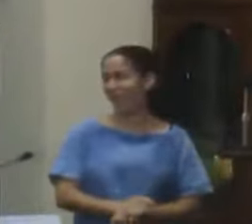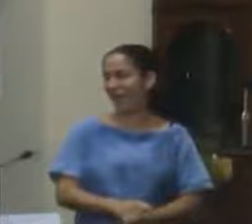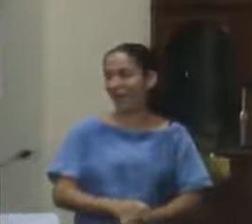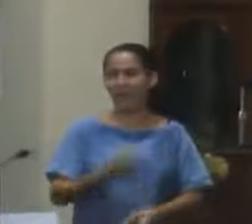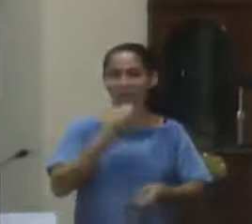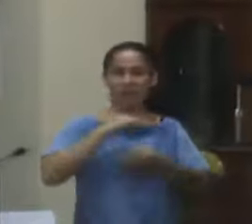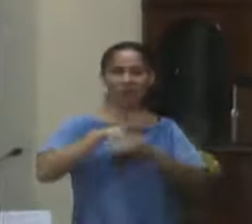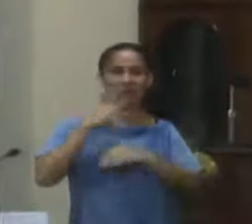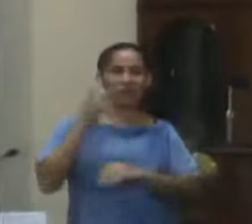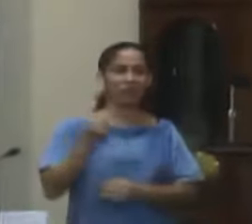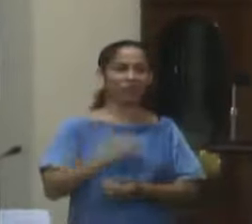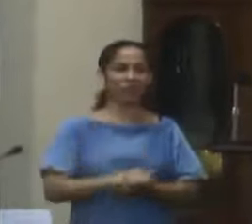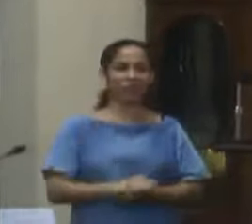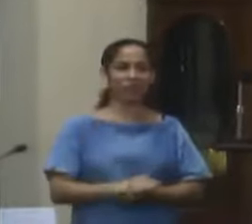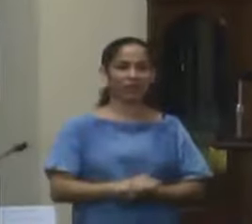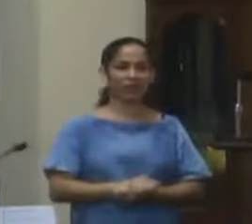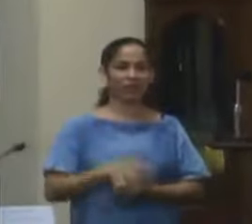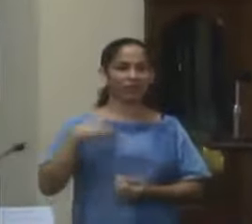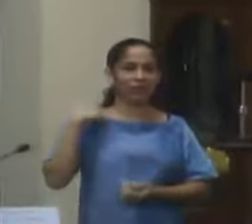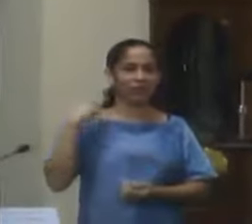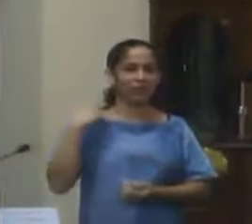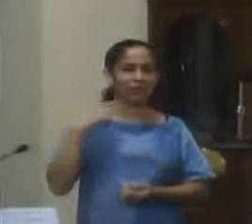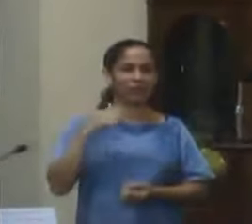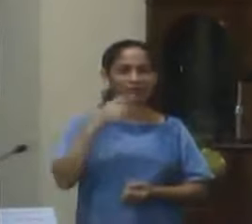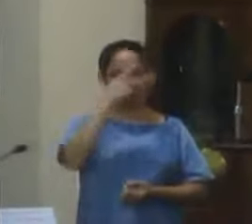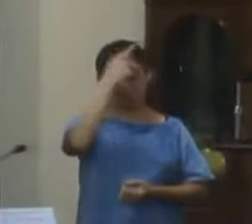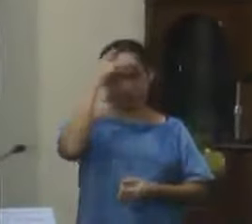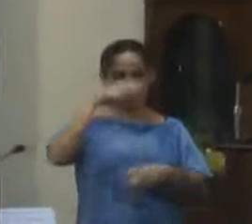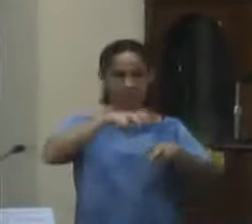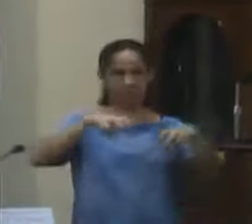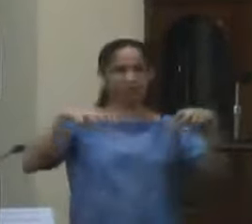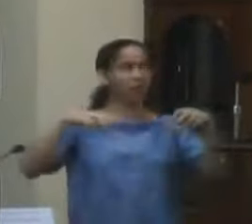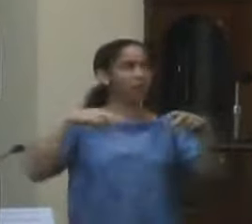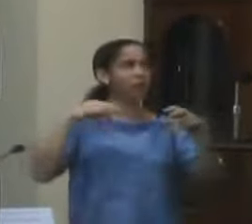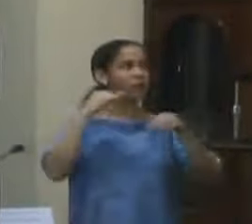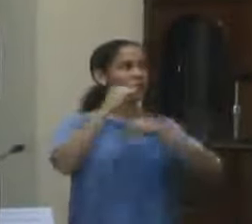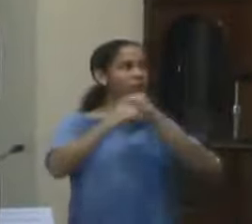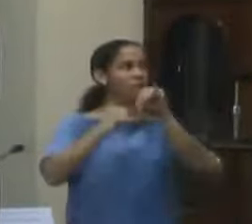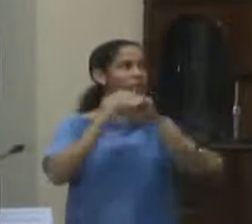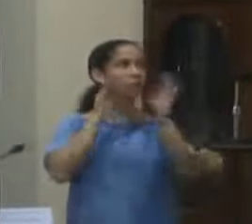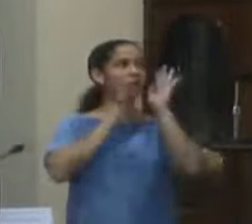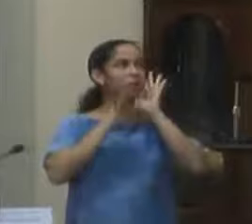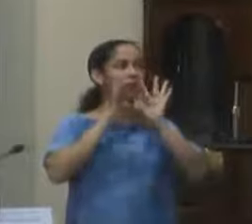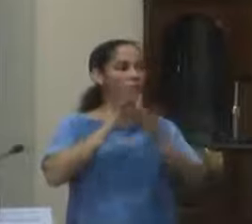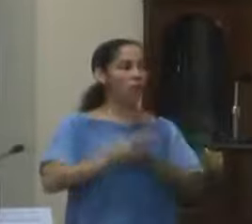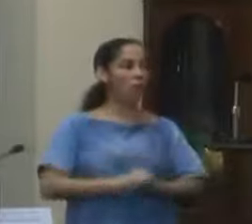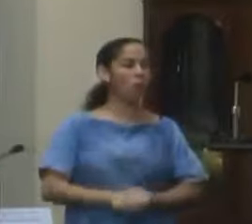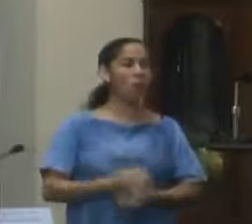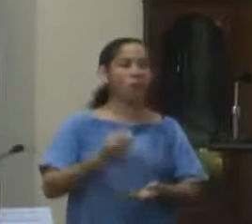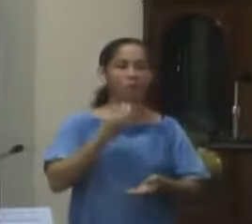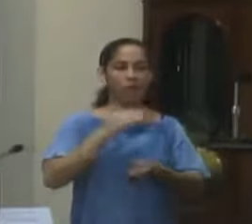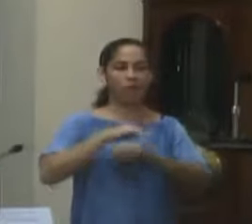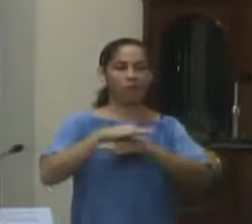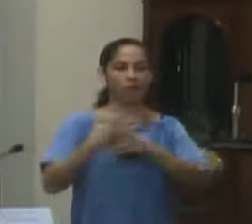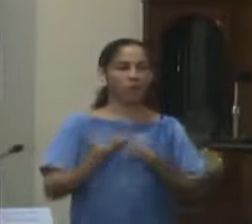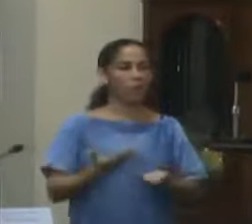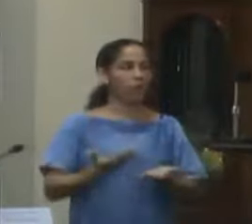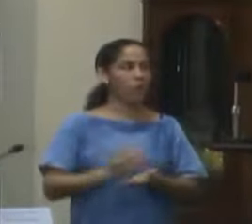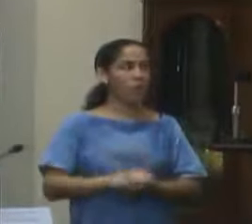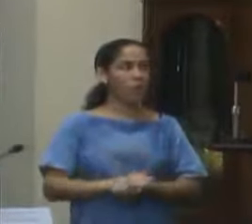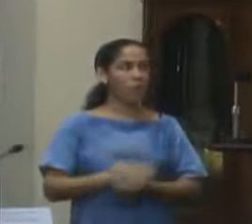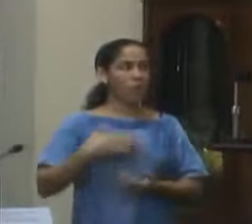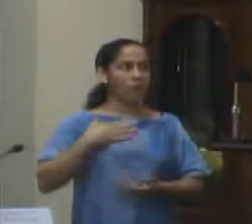Boa noite a todos, vereadores, assistência, internautas que acompanham a sessão na noite de hoje. Eu